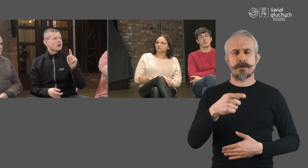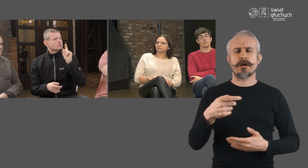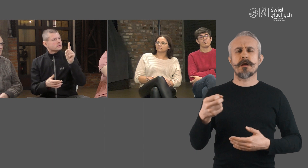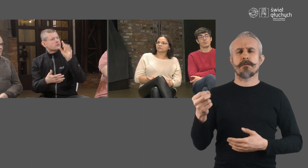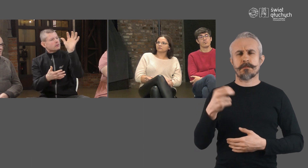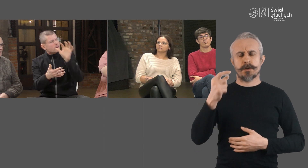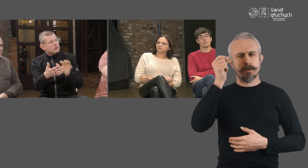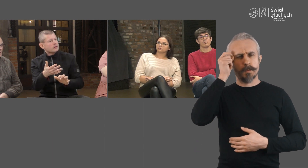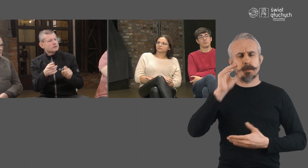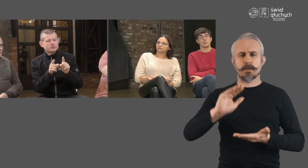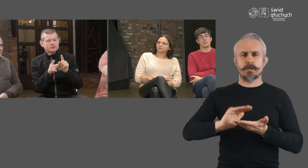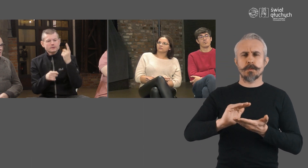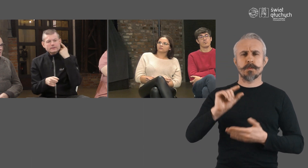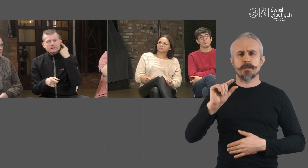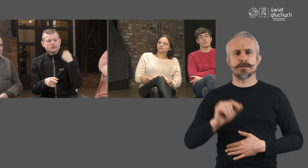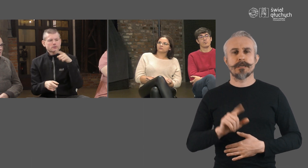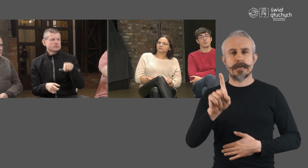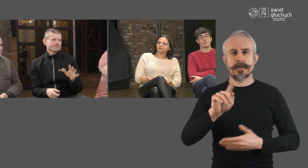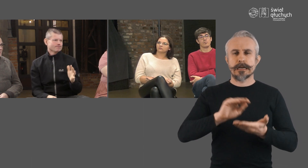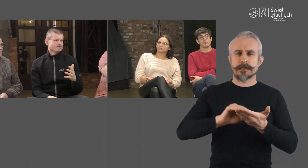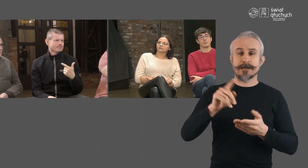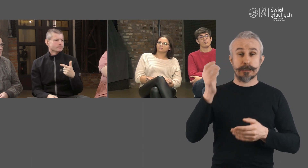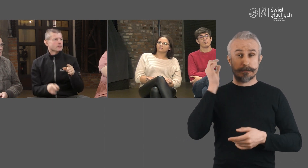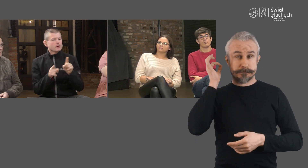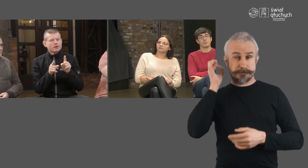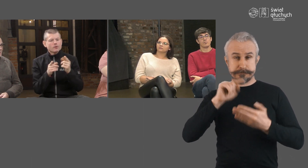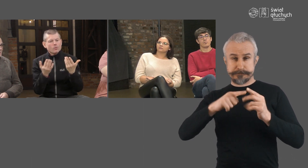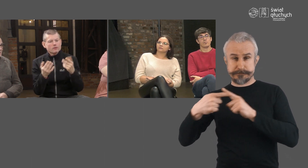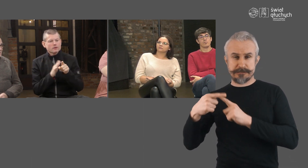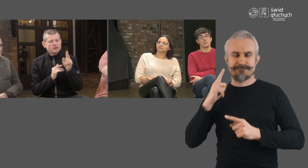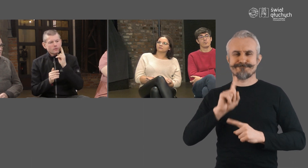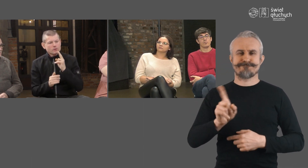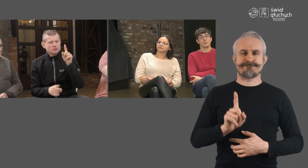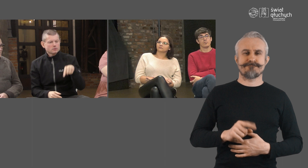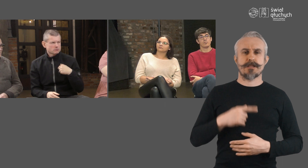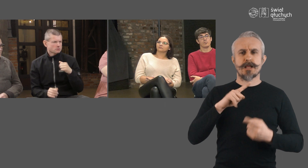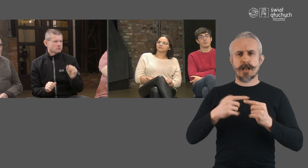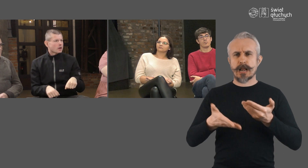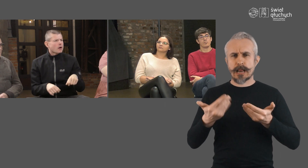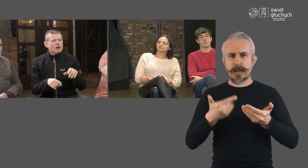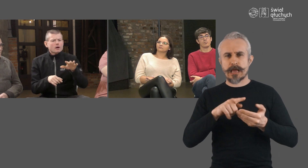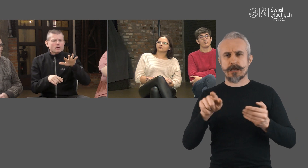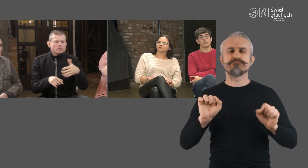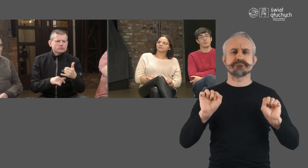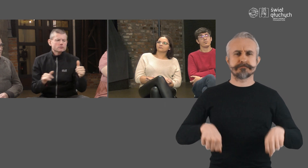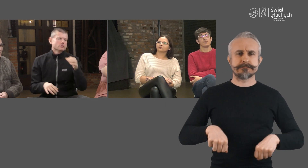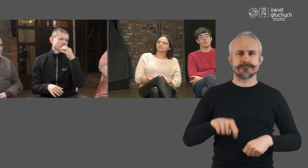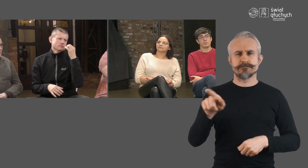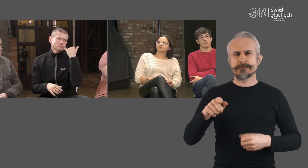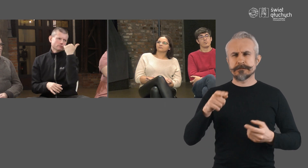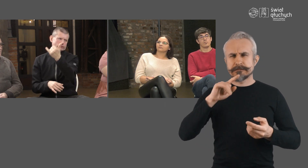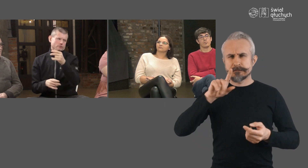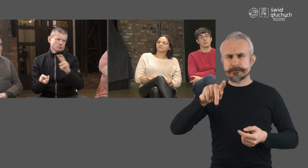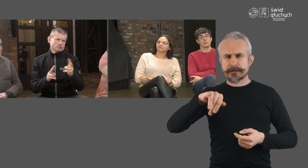Ja trochę rozumiem napisy. Ale wiesz, no co innego jest tekst taki urzędowy, jak napisałem, a napisy